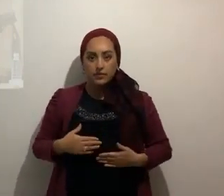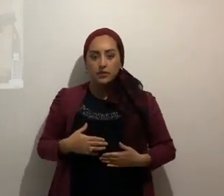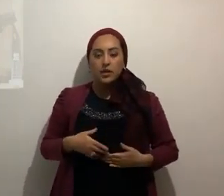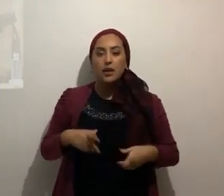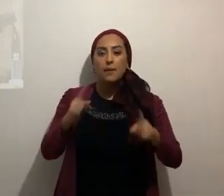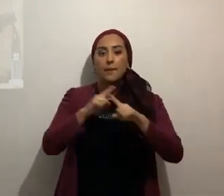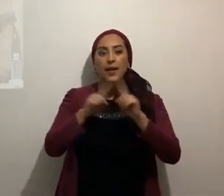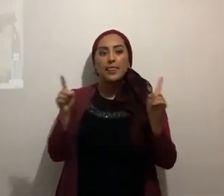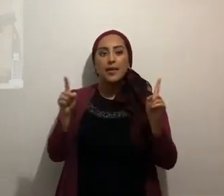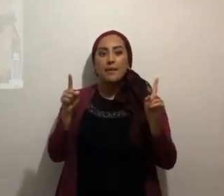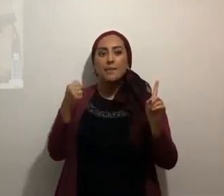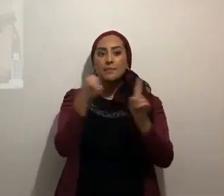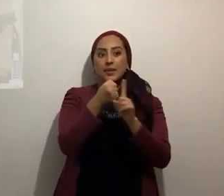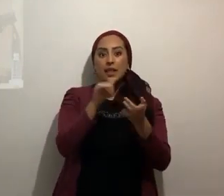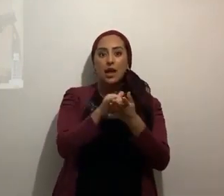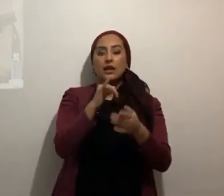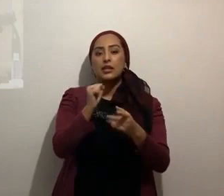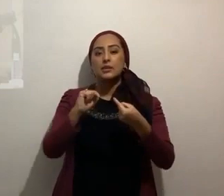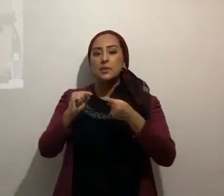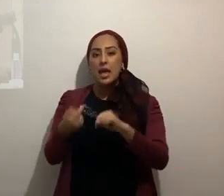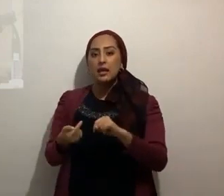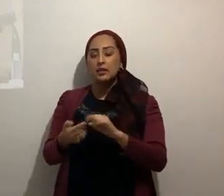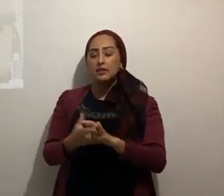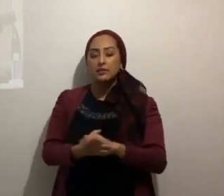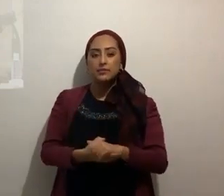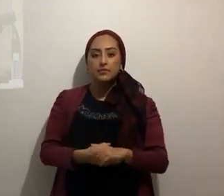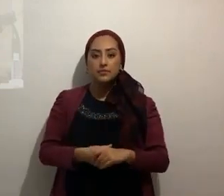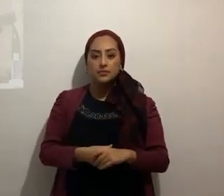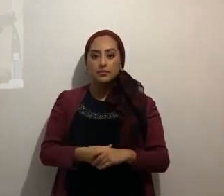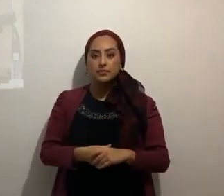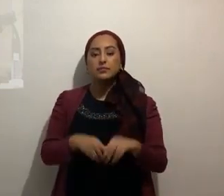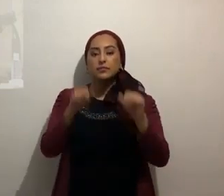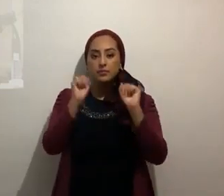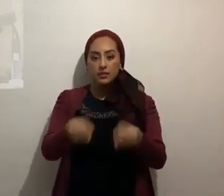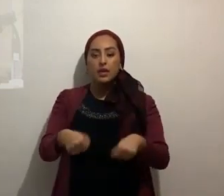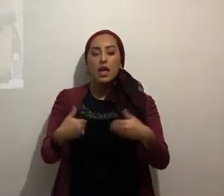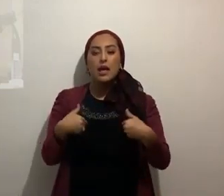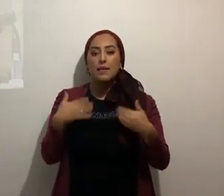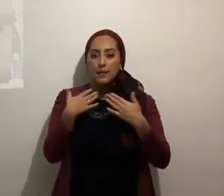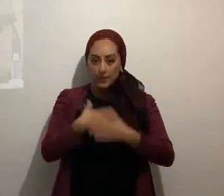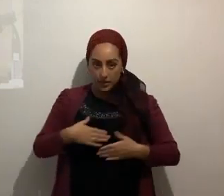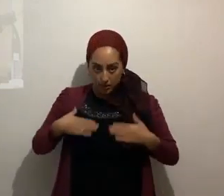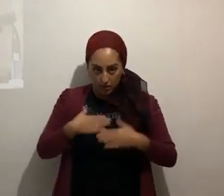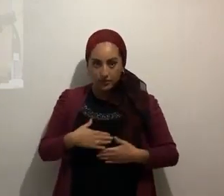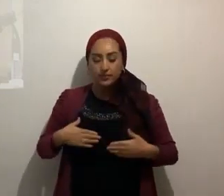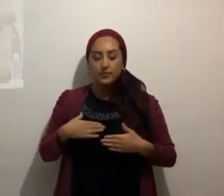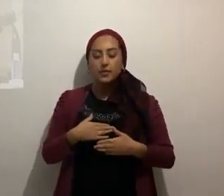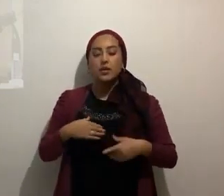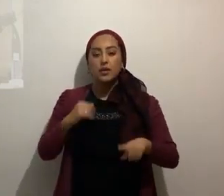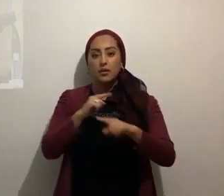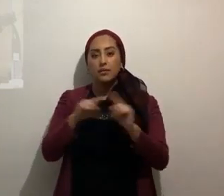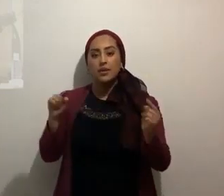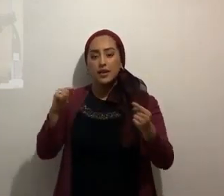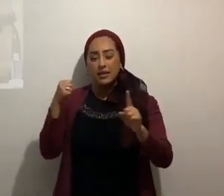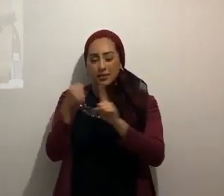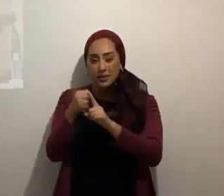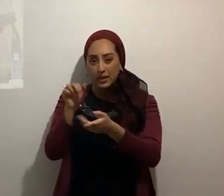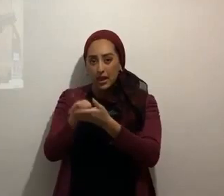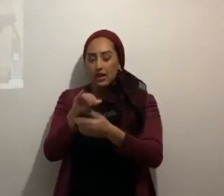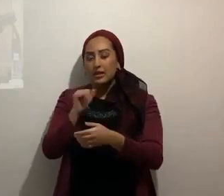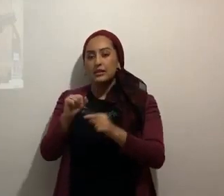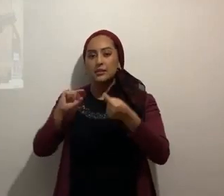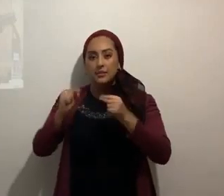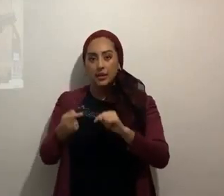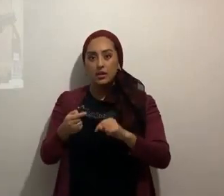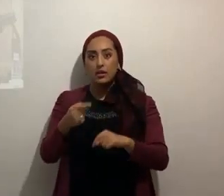pero el costo de este es el dolor. Se puede tener placer, pero el costo de este es